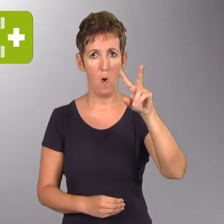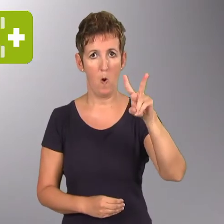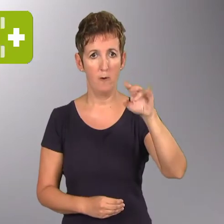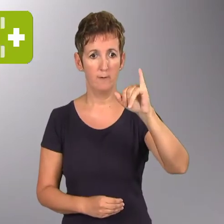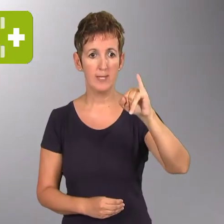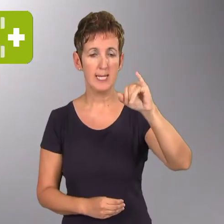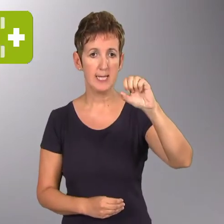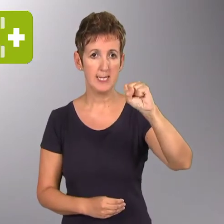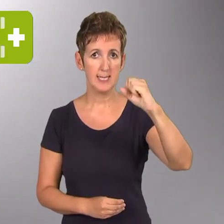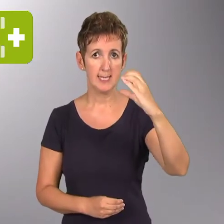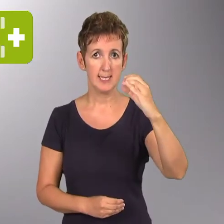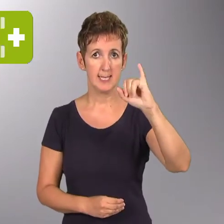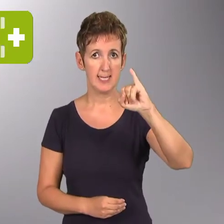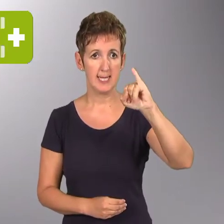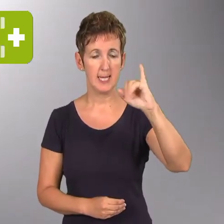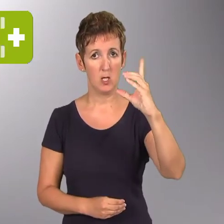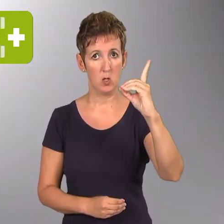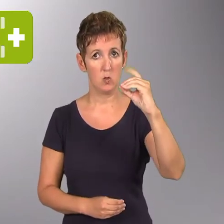ou du métabolisme